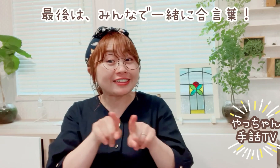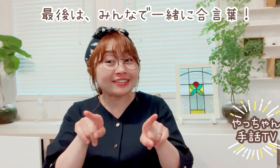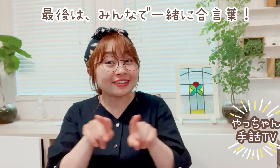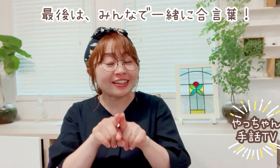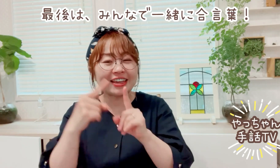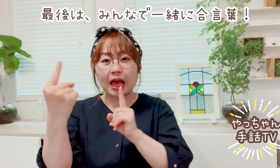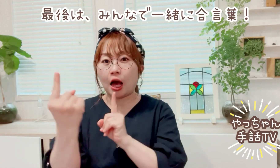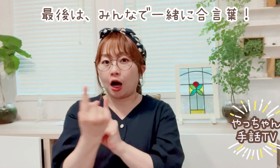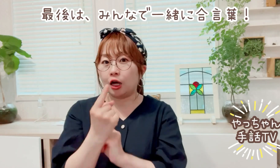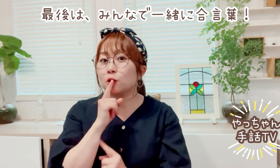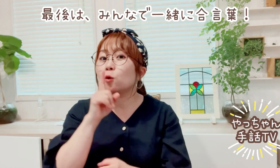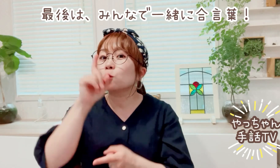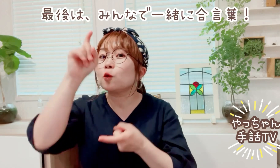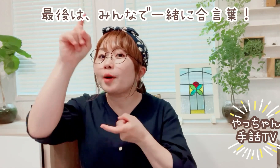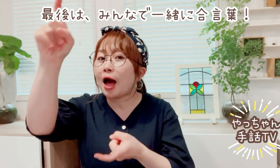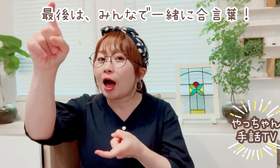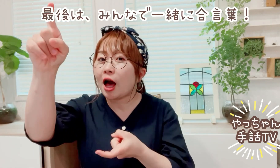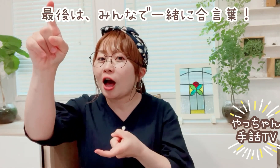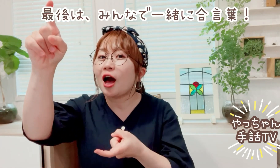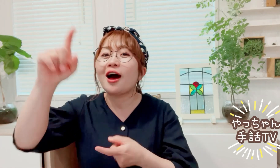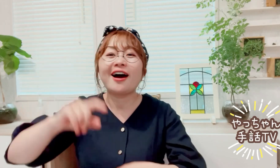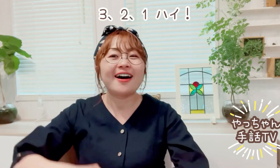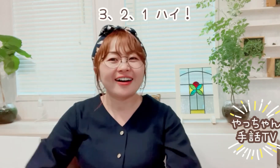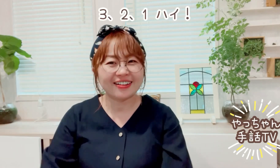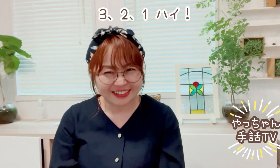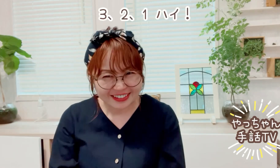一緒に合言葉、